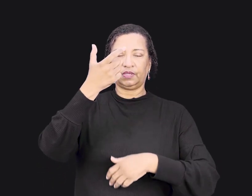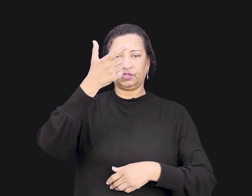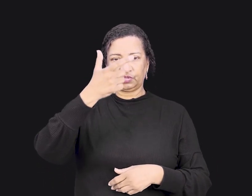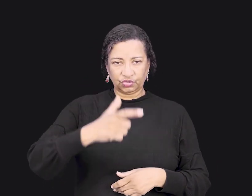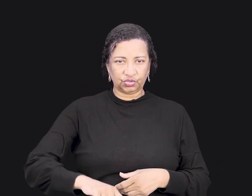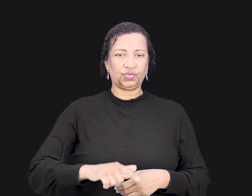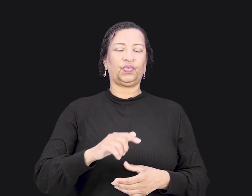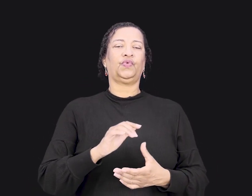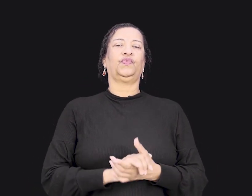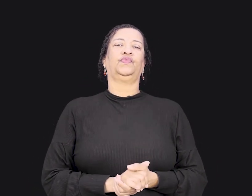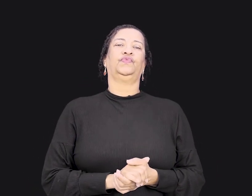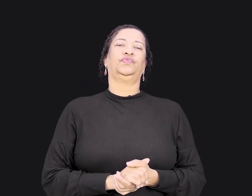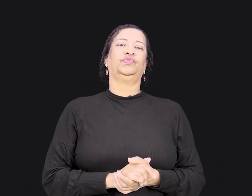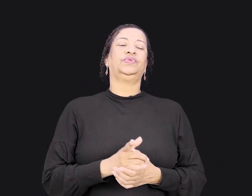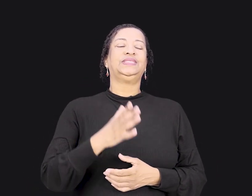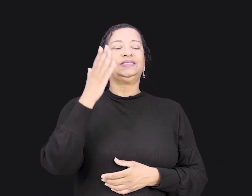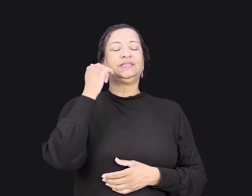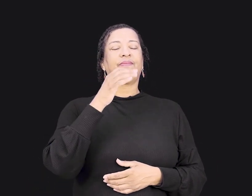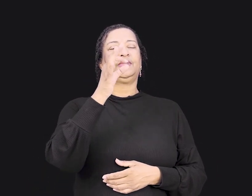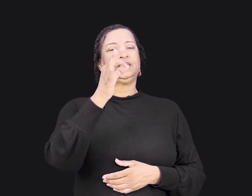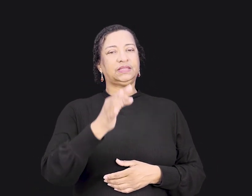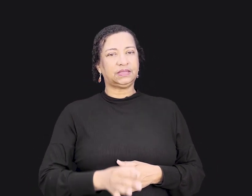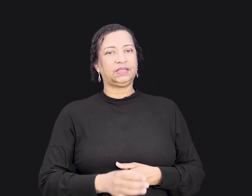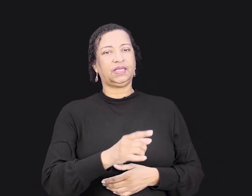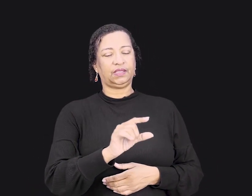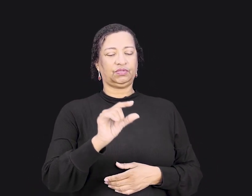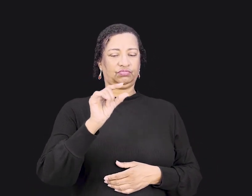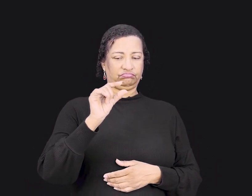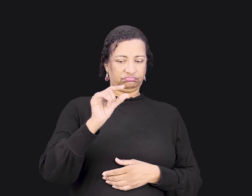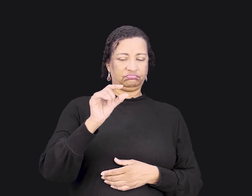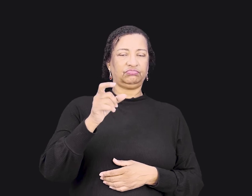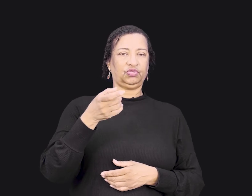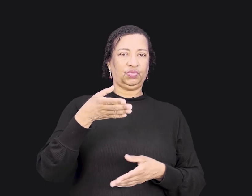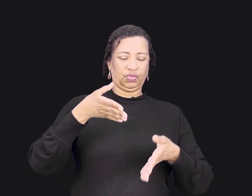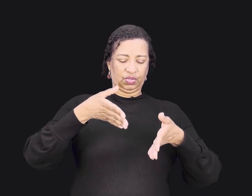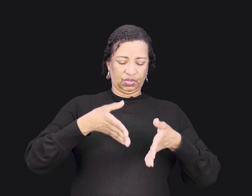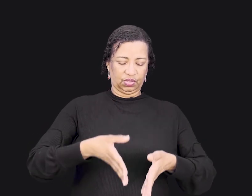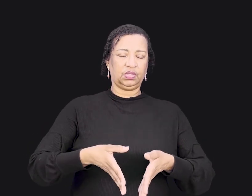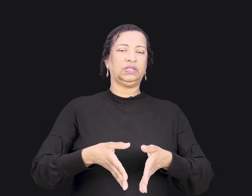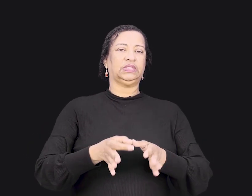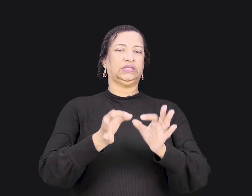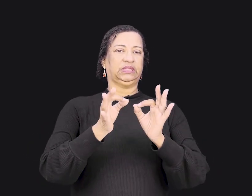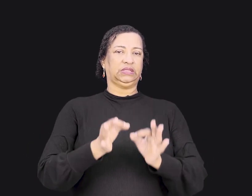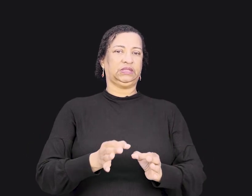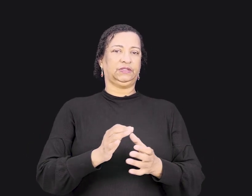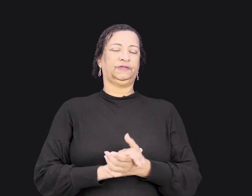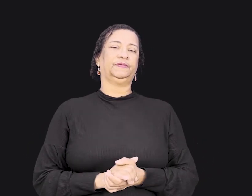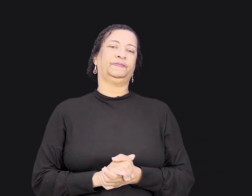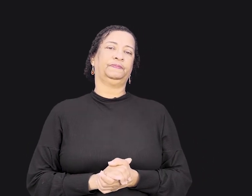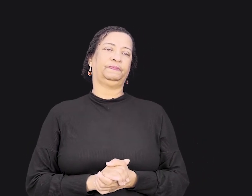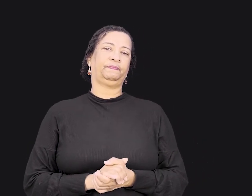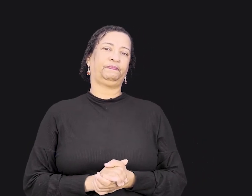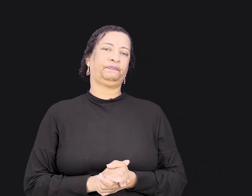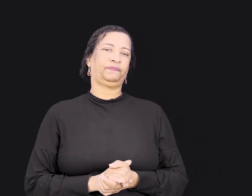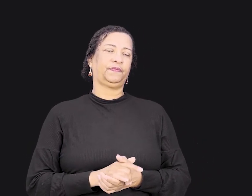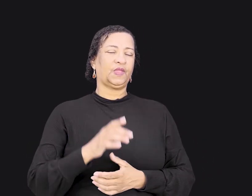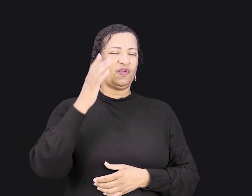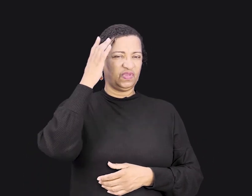vez e se certificar que a bituca de cigarro está enterrada no sentido vertical." Vocês acham que meu